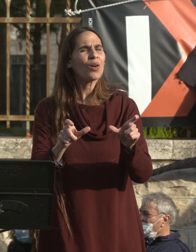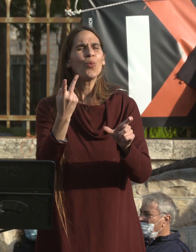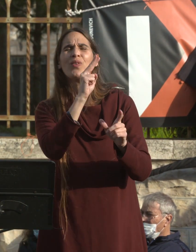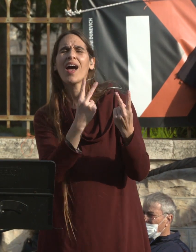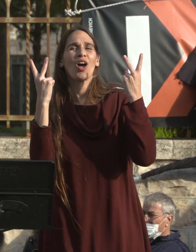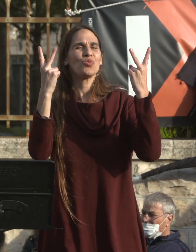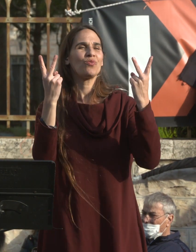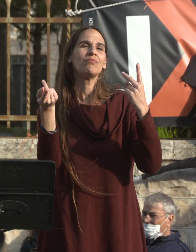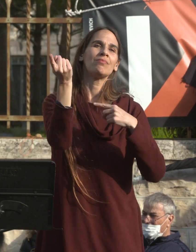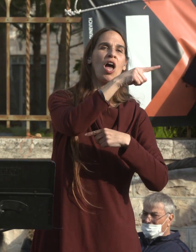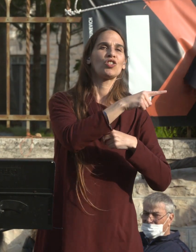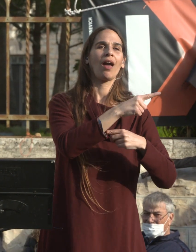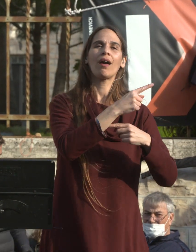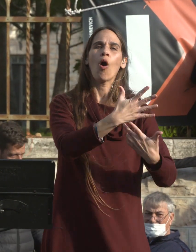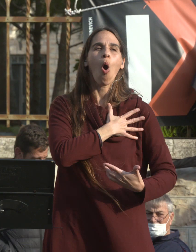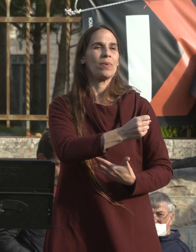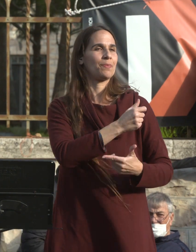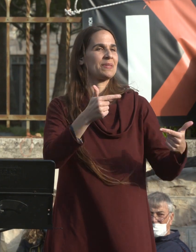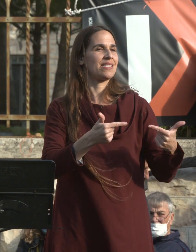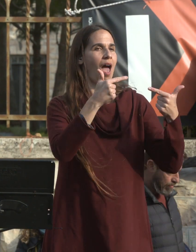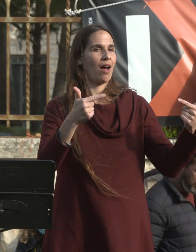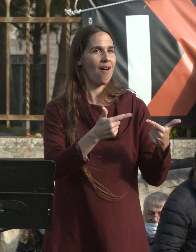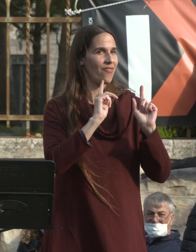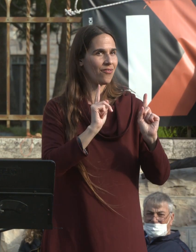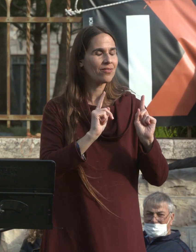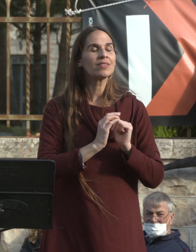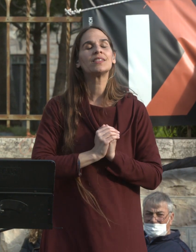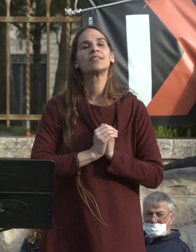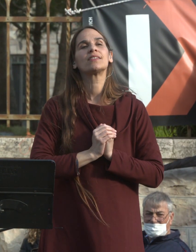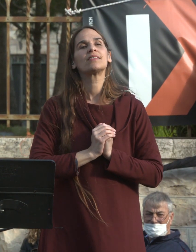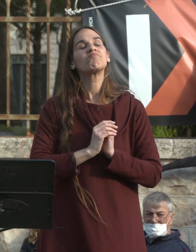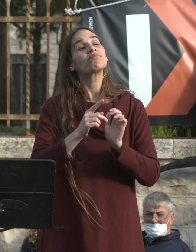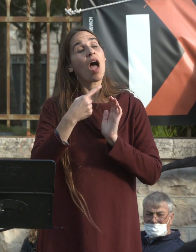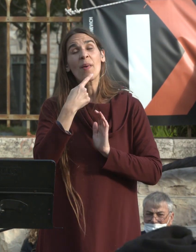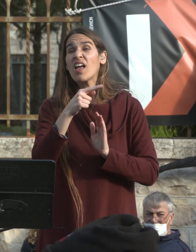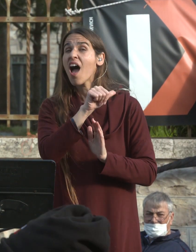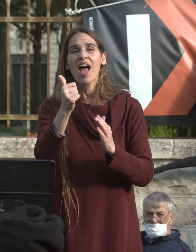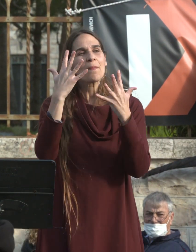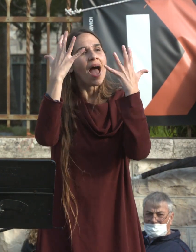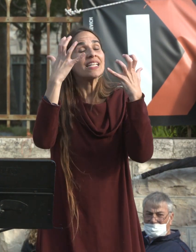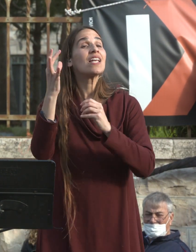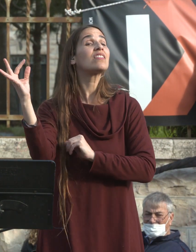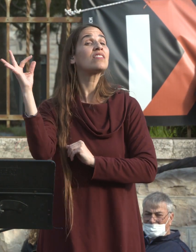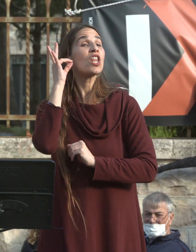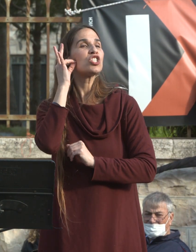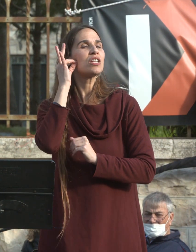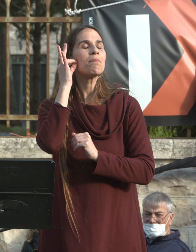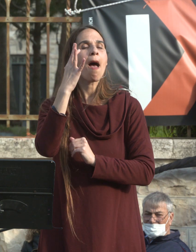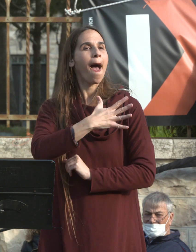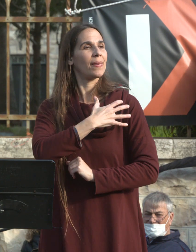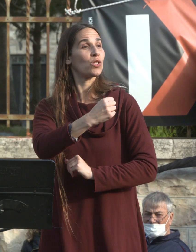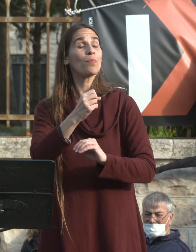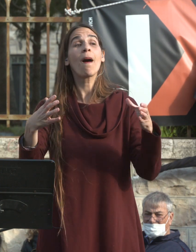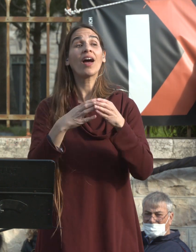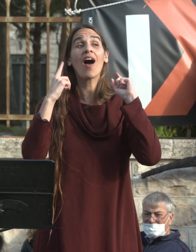לב בשדה הקרב. בעיקר ציינתי את הרצתי לאנשים האמיצות, במיוחד